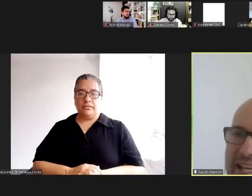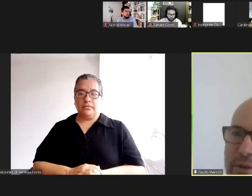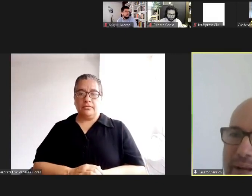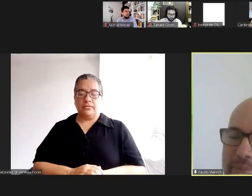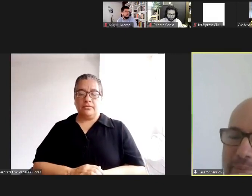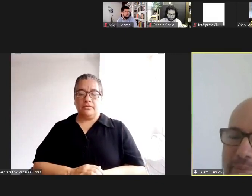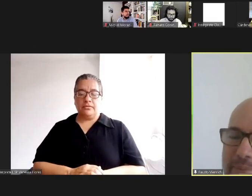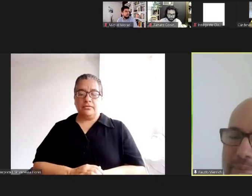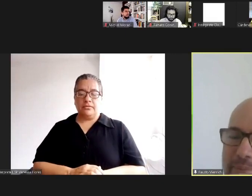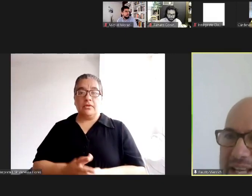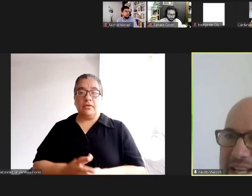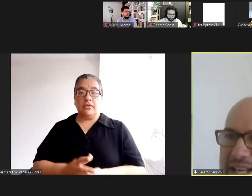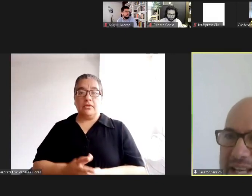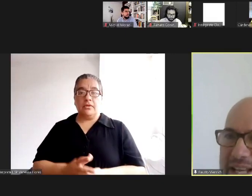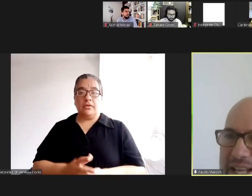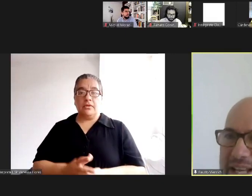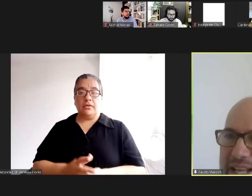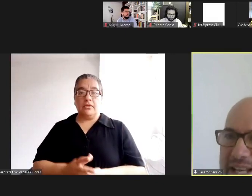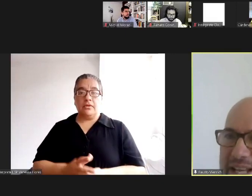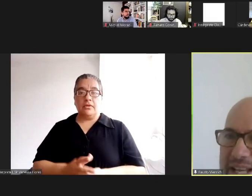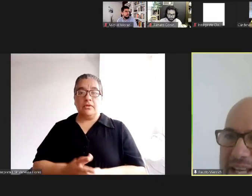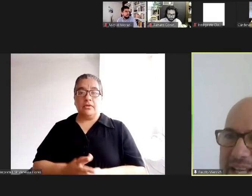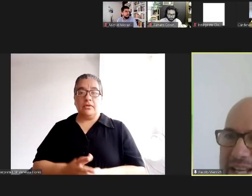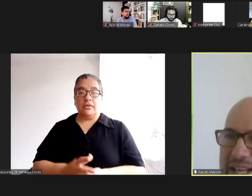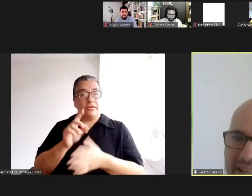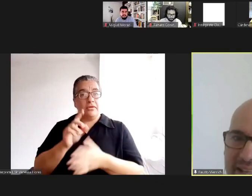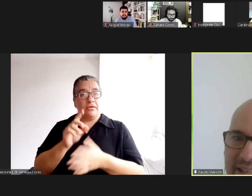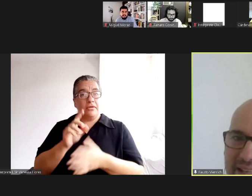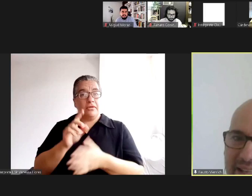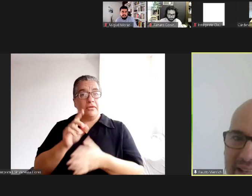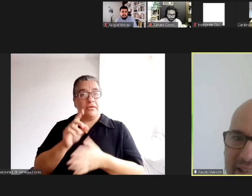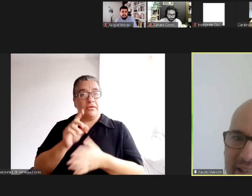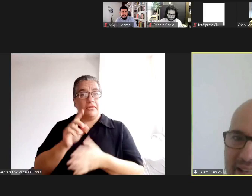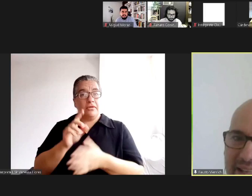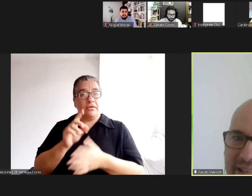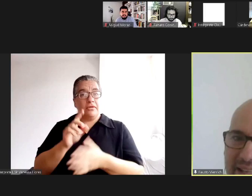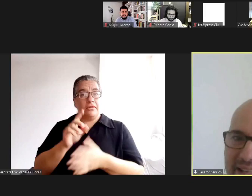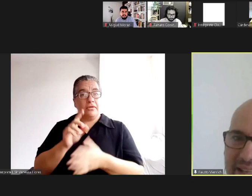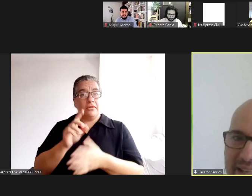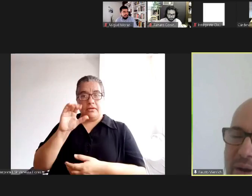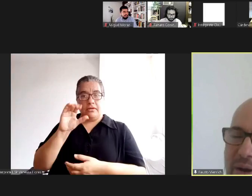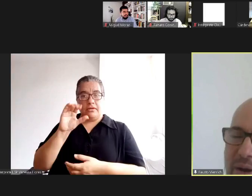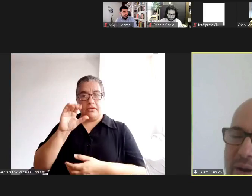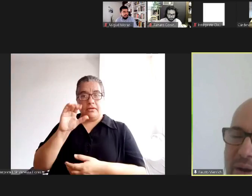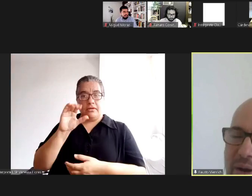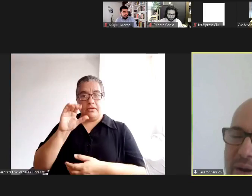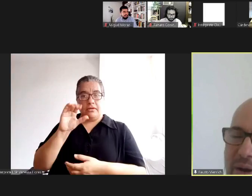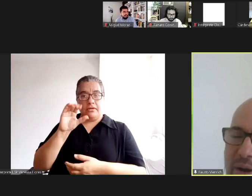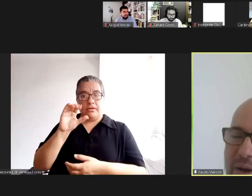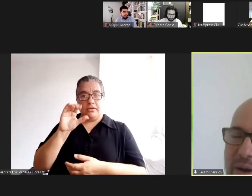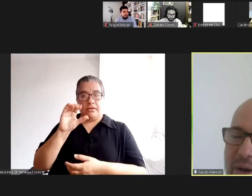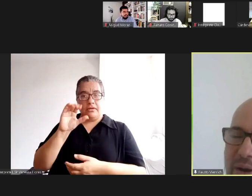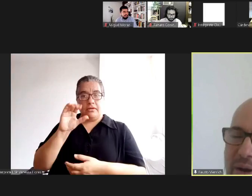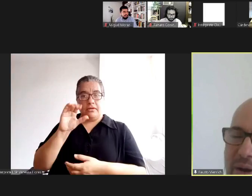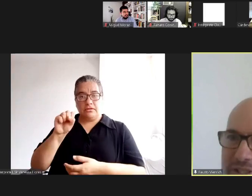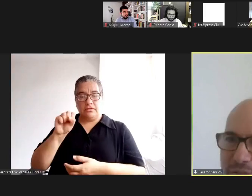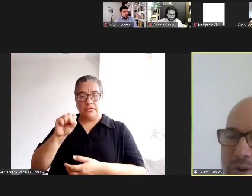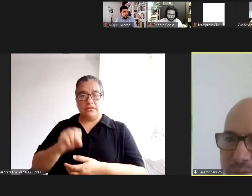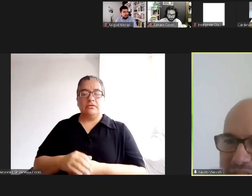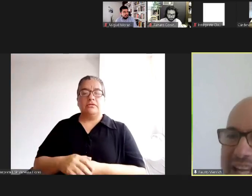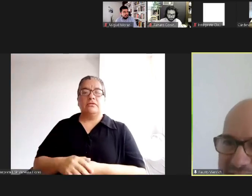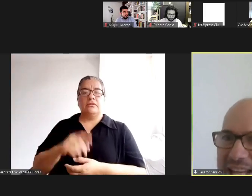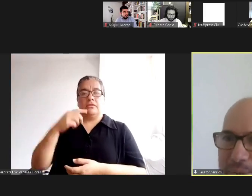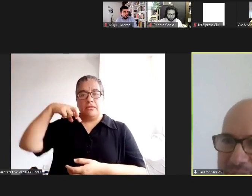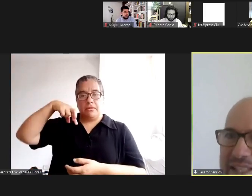peruanas de Ricardo Palma, de una de las obras, que hicimos una versión en audio, con animación,